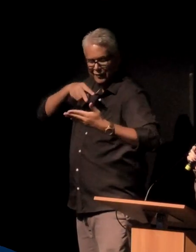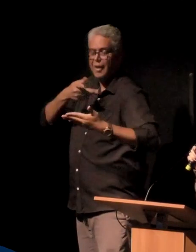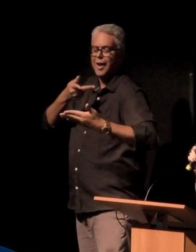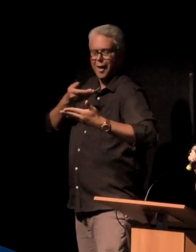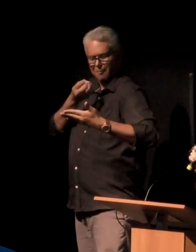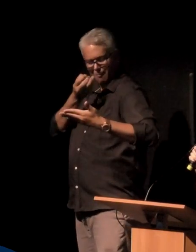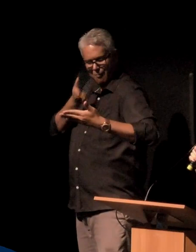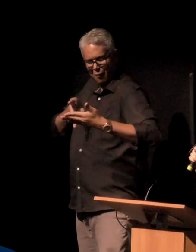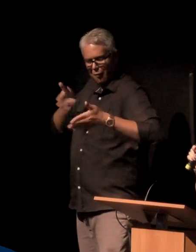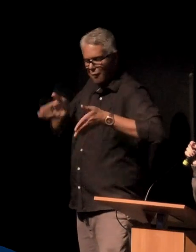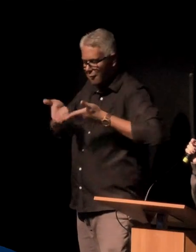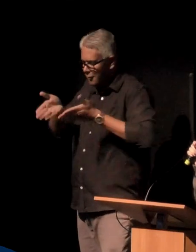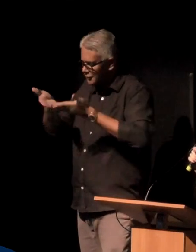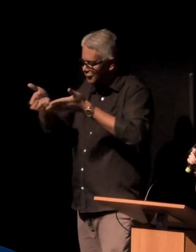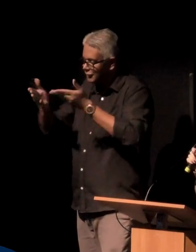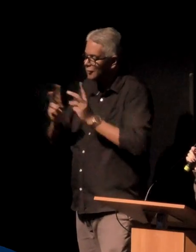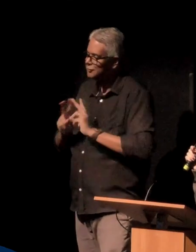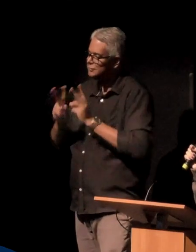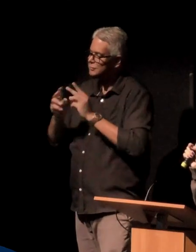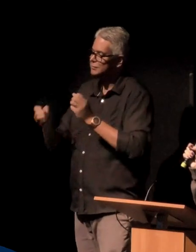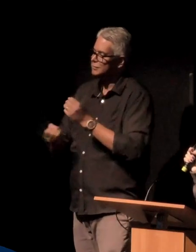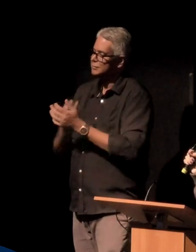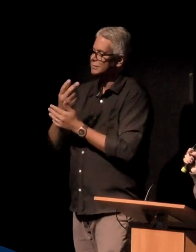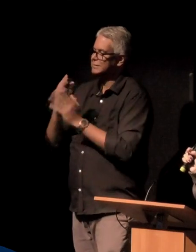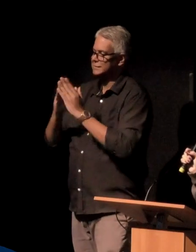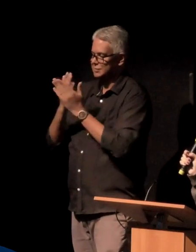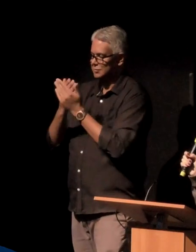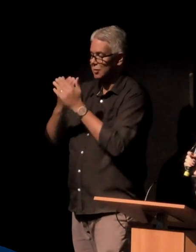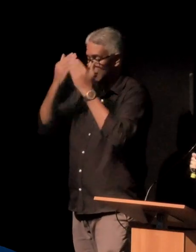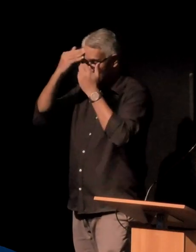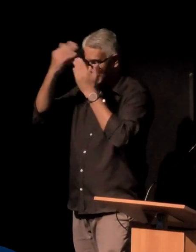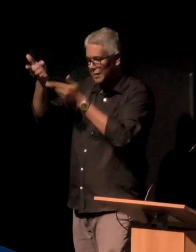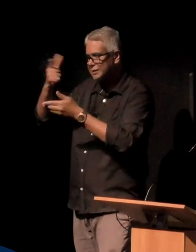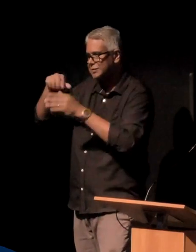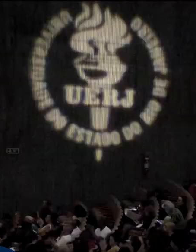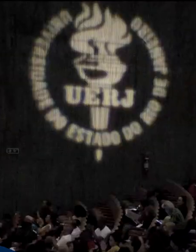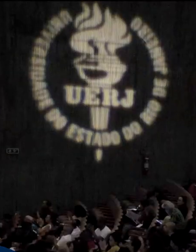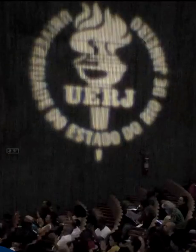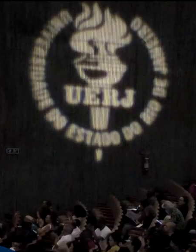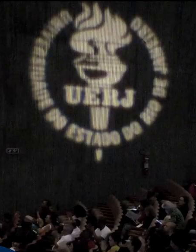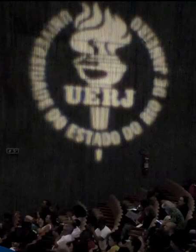no cotidiano da escola né Obrigada Mais uma vez agradeço a todos